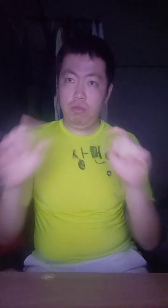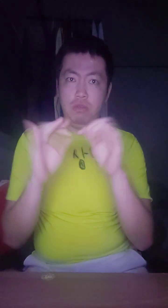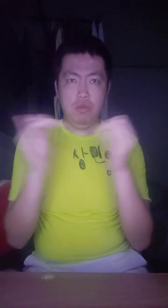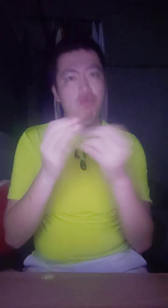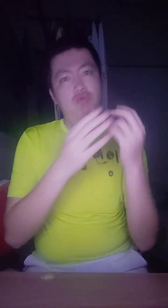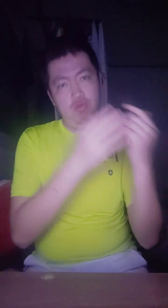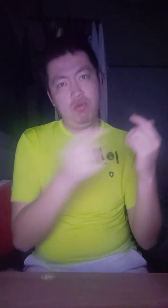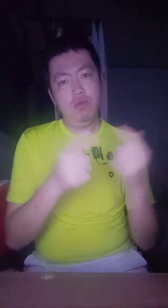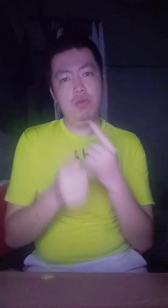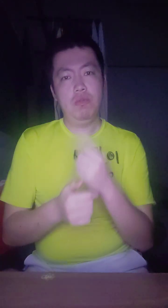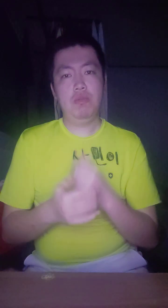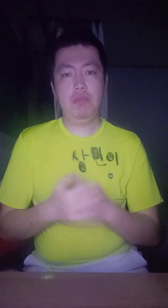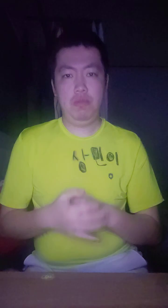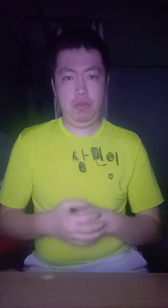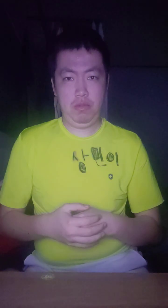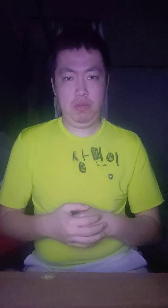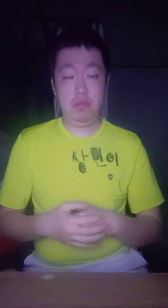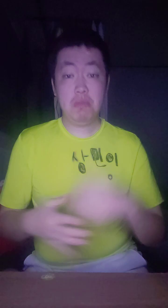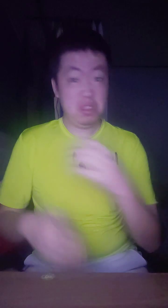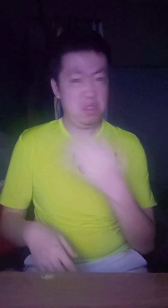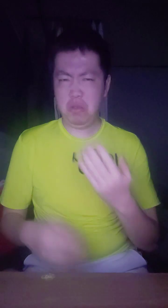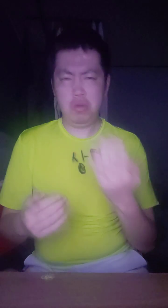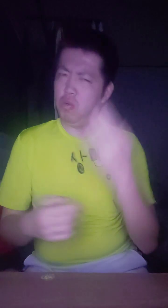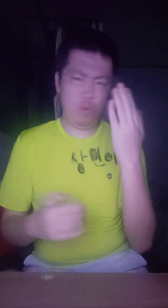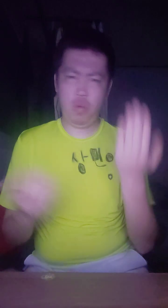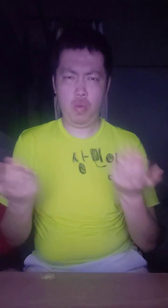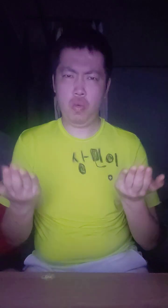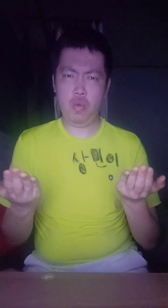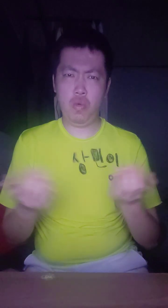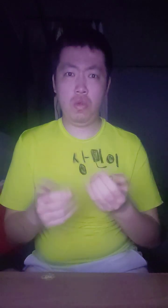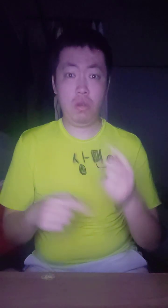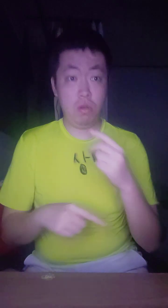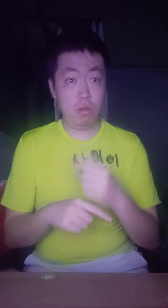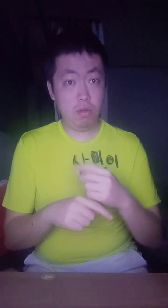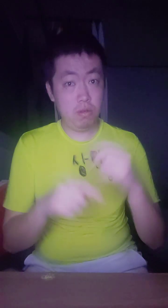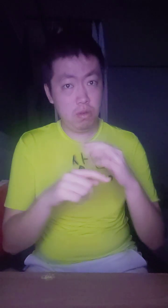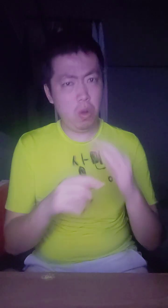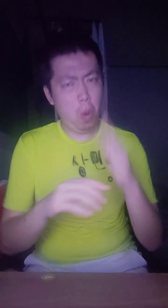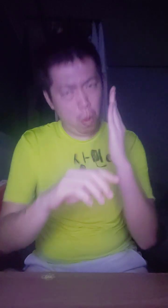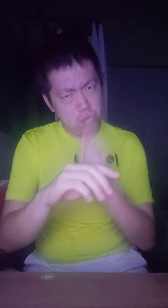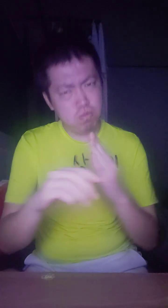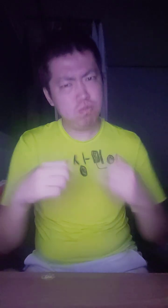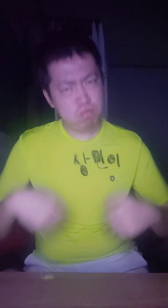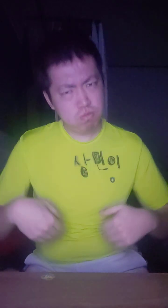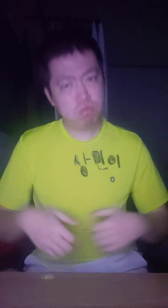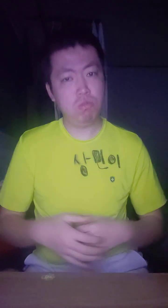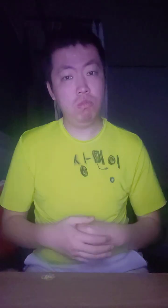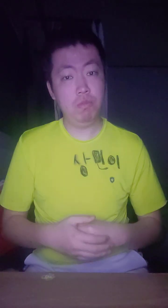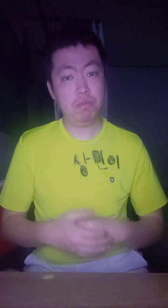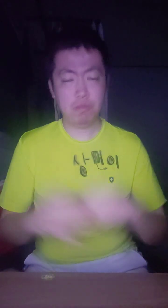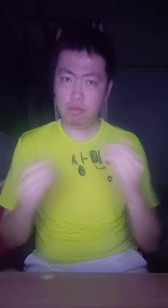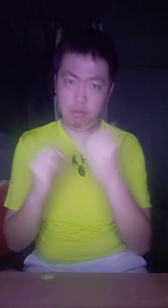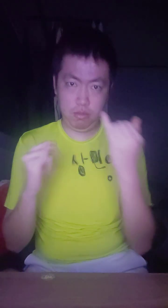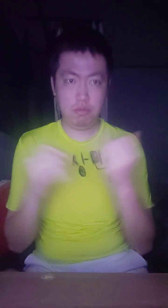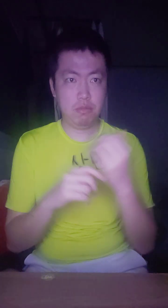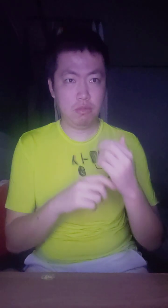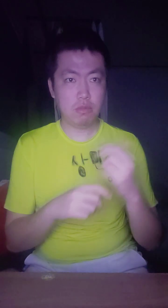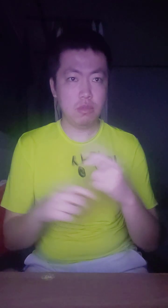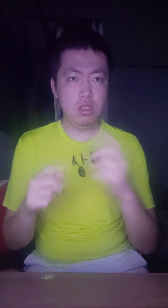구속했습니다. 피의자는 전혀 기억이 없다고 하면서 지금 진술을 거부하고 있습니다. 아무런 이유 없이 폭행을